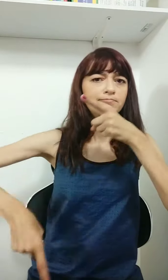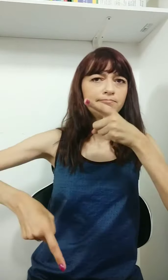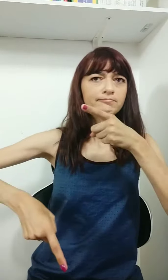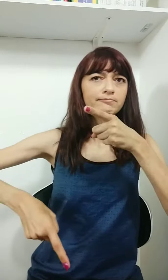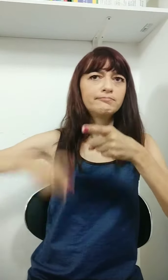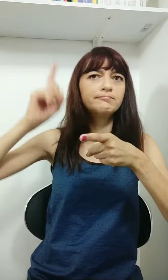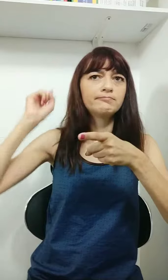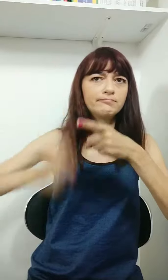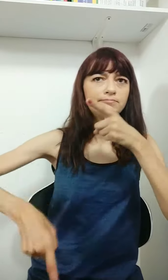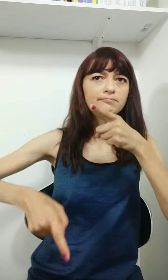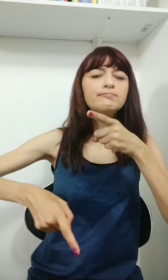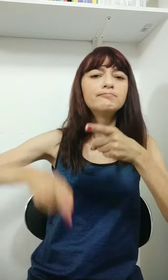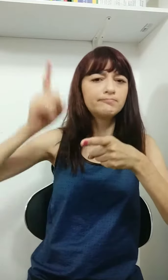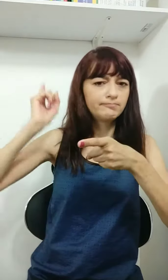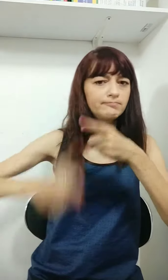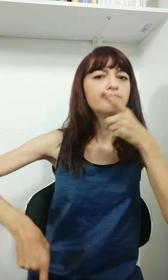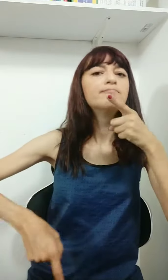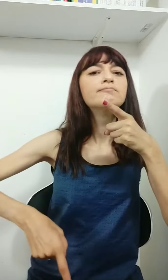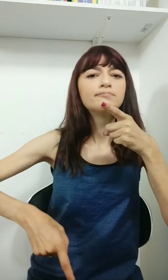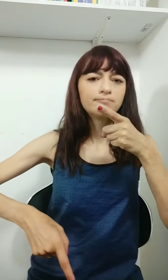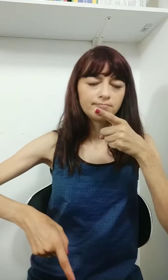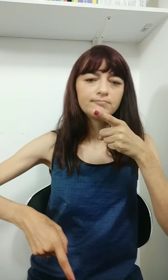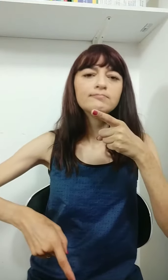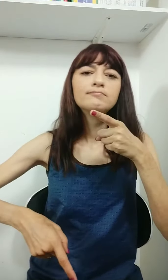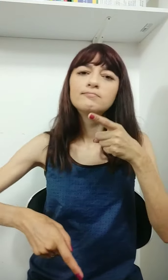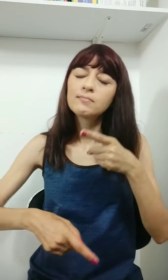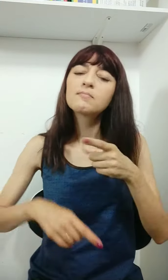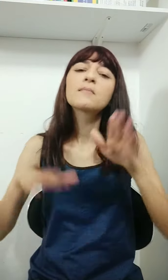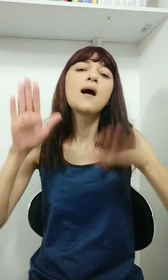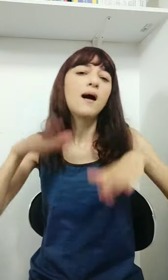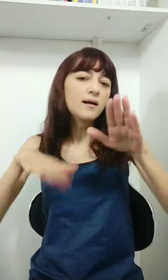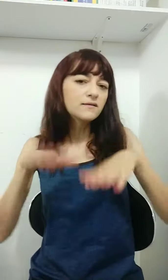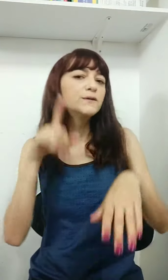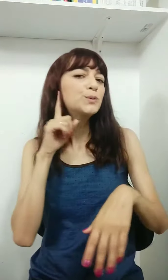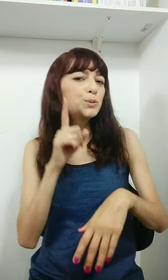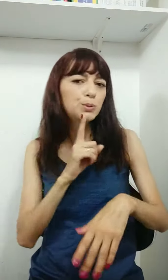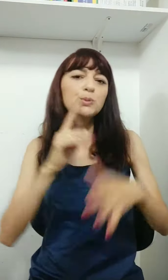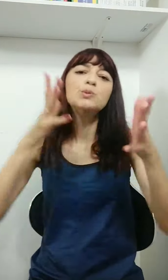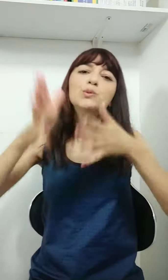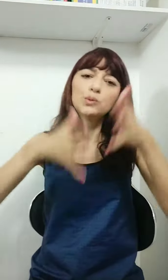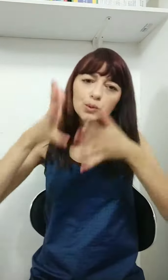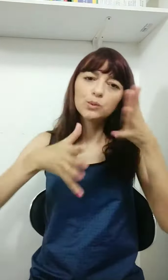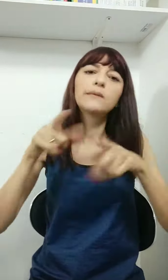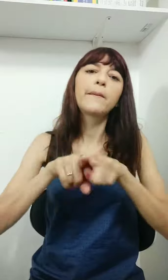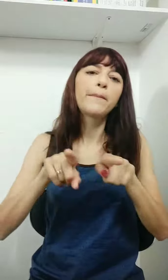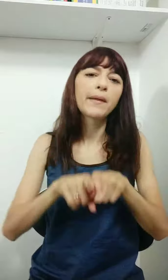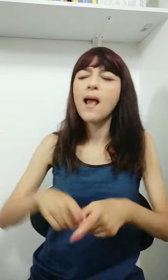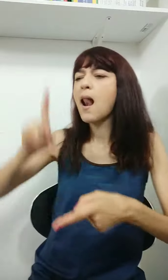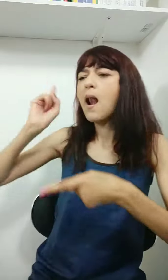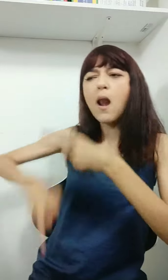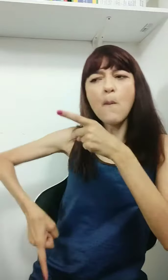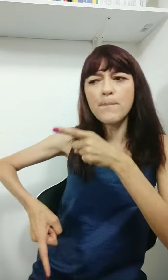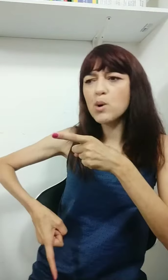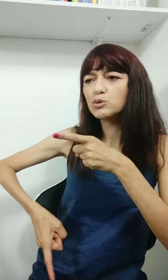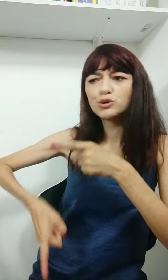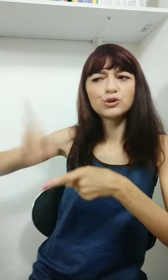trazendo uma proibição para essa criança, né? Quando você vai mostrar para ela que não pode. Às vezes os surdos sinalizam assim também. Olha,